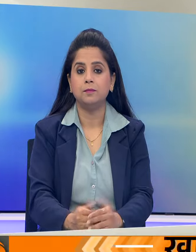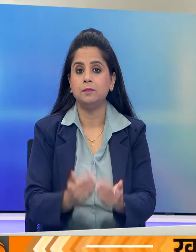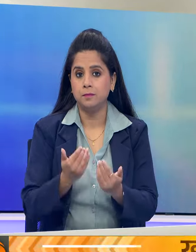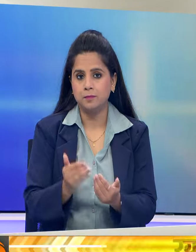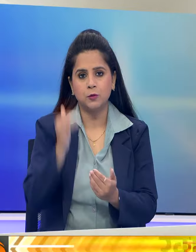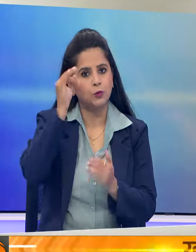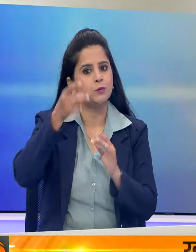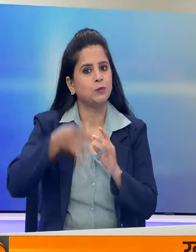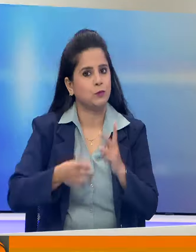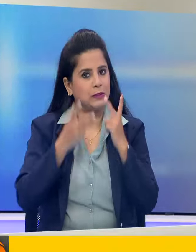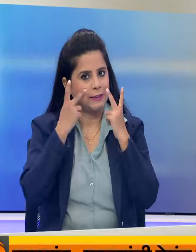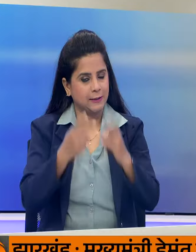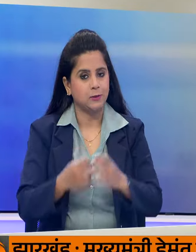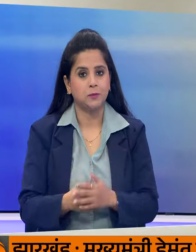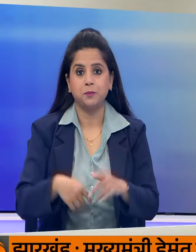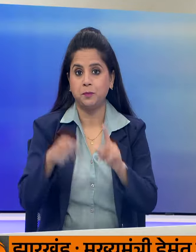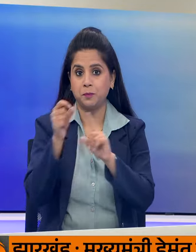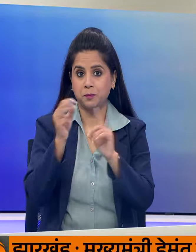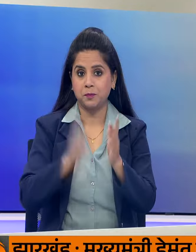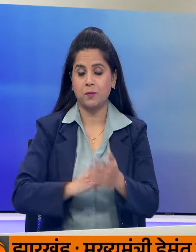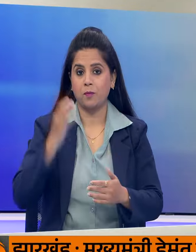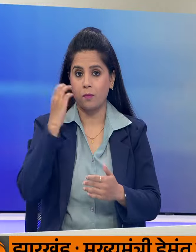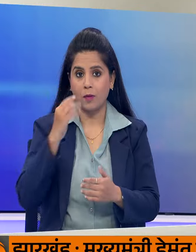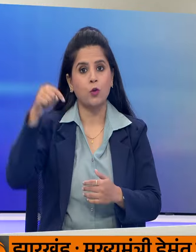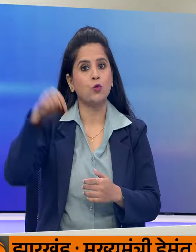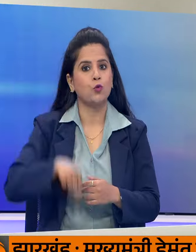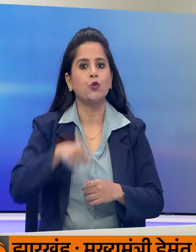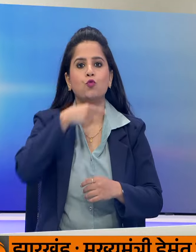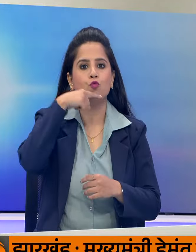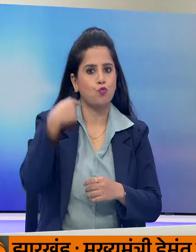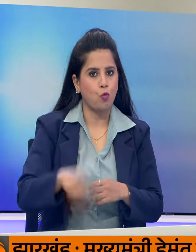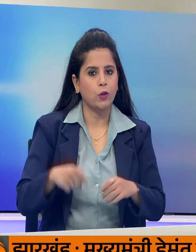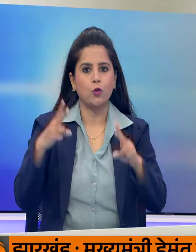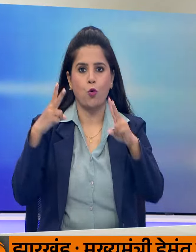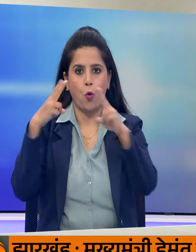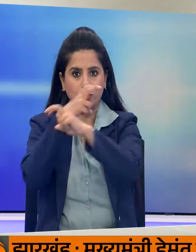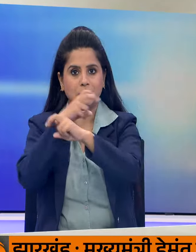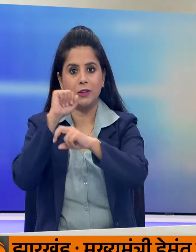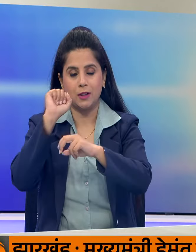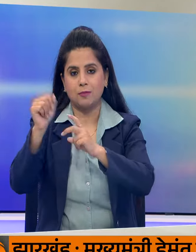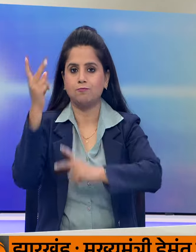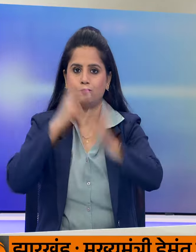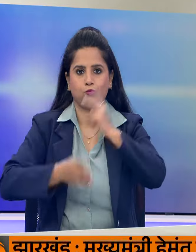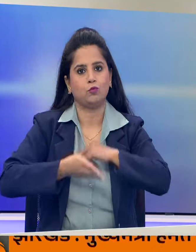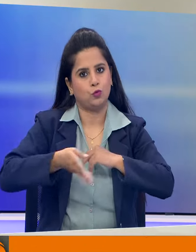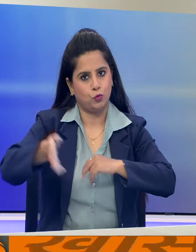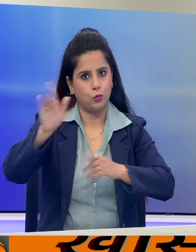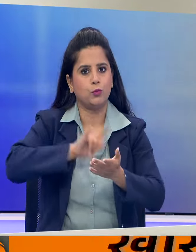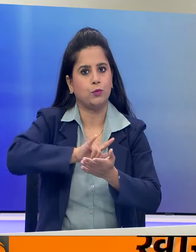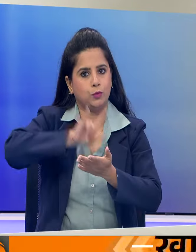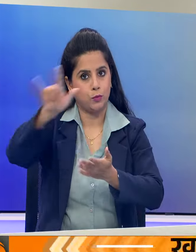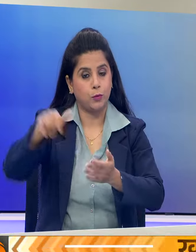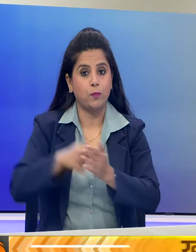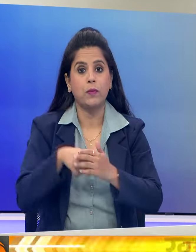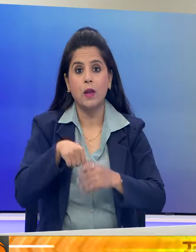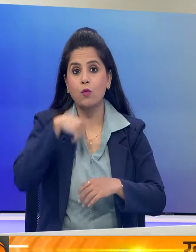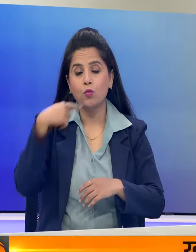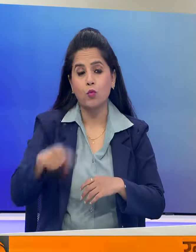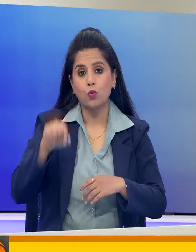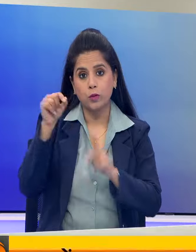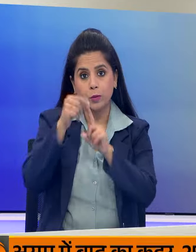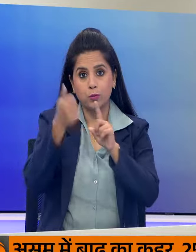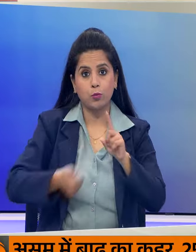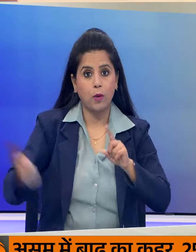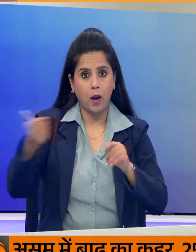अब खबरें विस्तार से। प्रधानमंत्री नरेंद्र मोदी आज रूस और ऑस्ट्रिया की यात्रा पर रवाना होंगे। रूसी राष्ट्रपति व्लादिमीर पुतिन